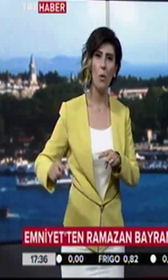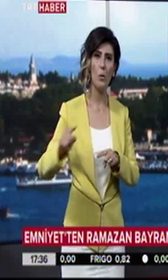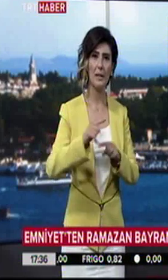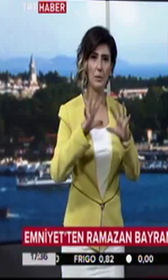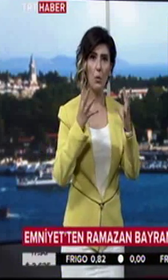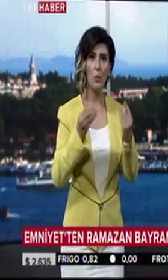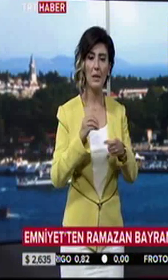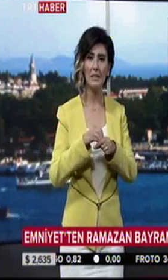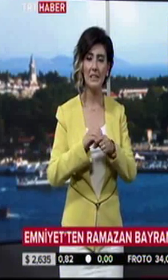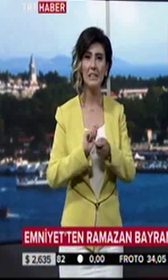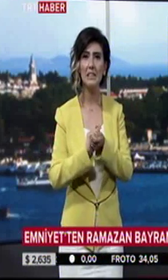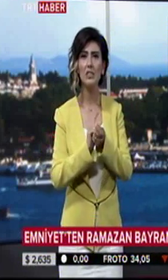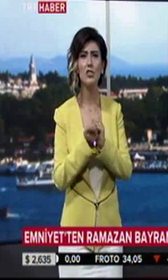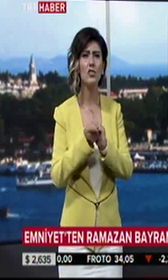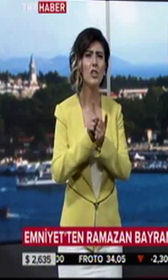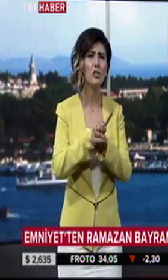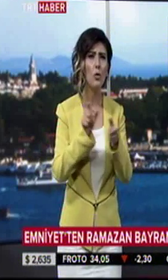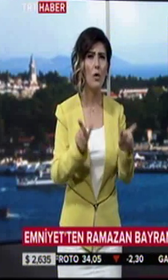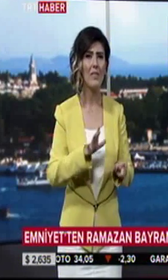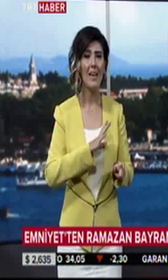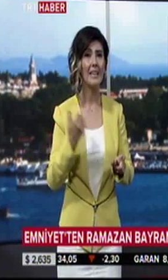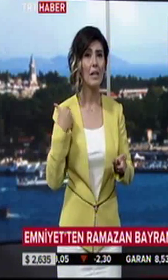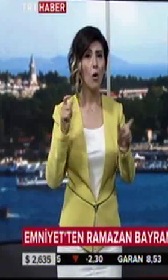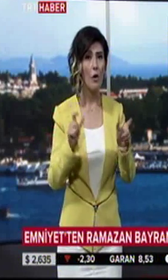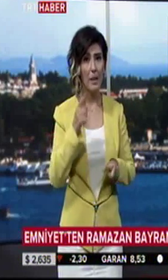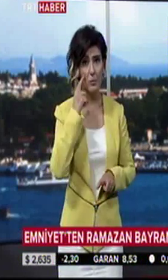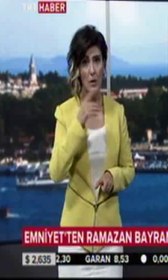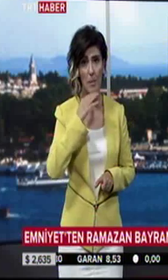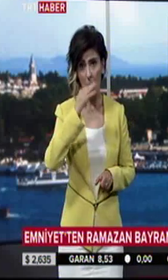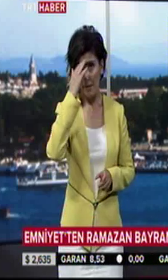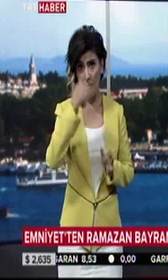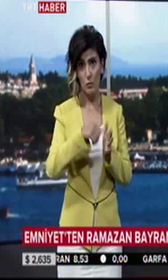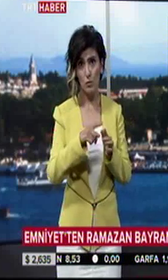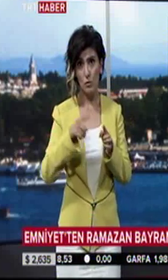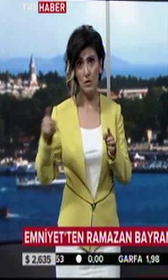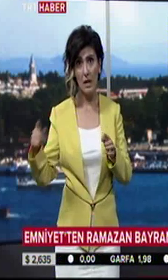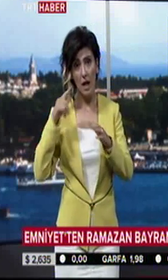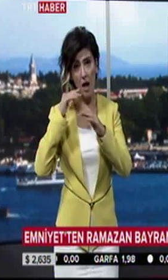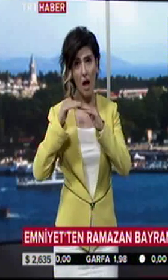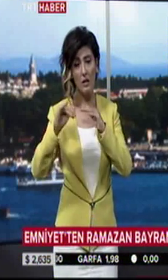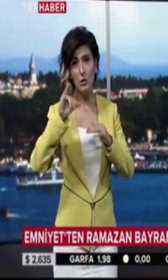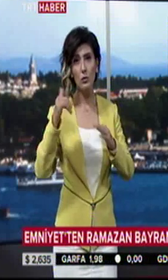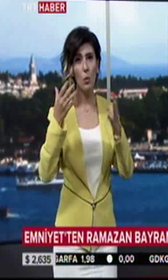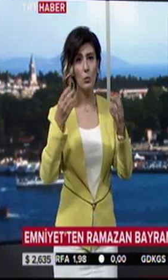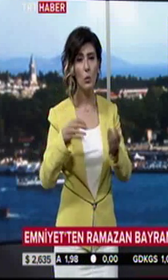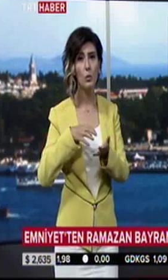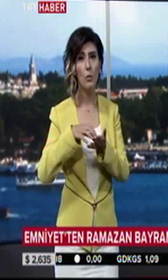için çeşitli önlemler aldı. Yeni önlemlere göre bayram süresince halkın yoğun olduğu bölgelerde yaya